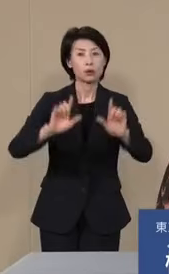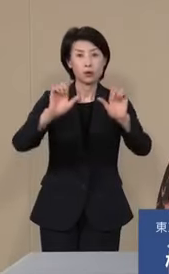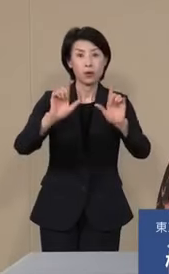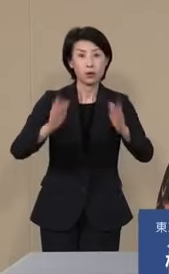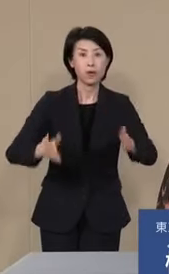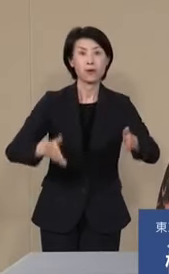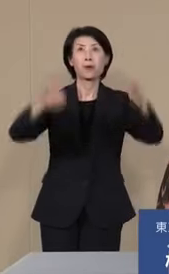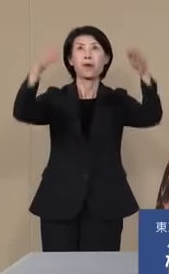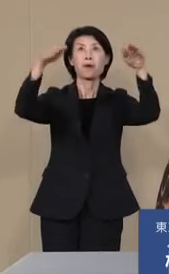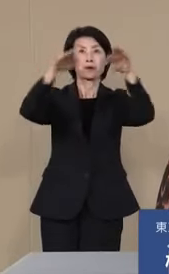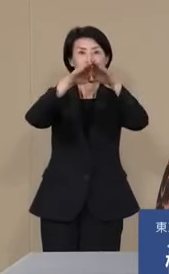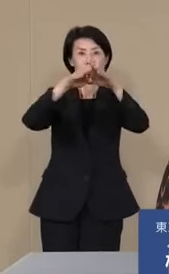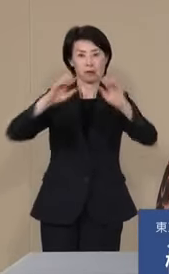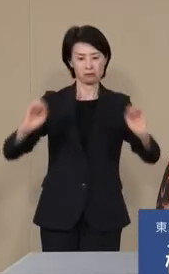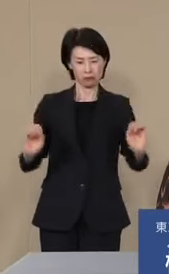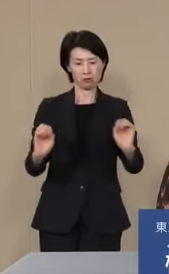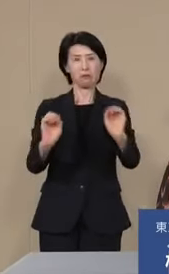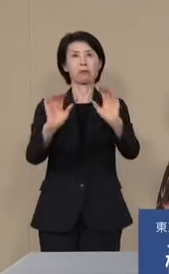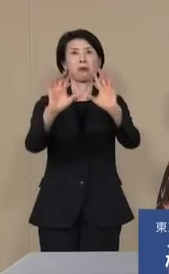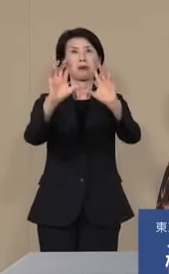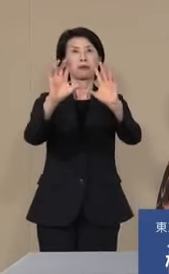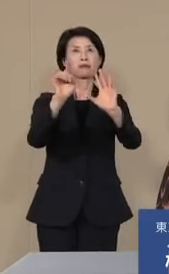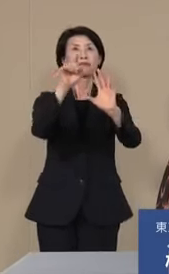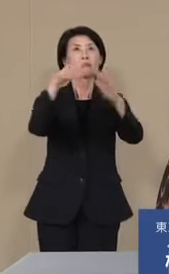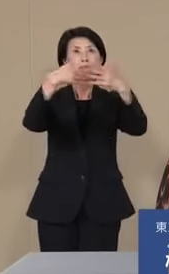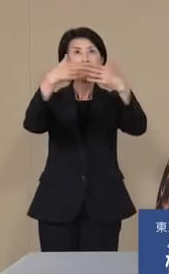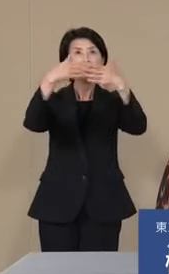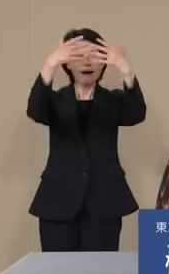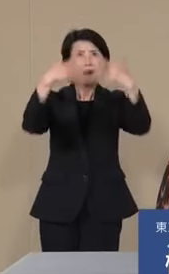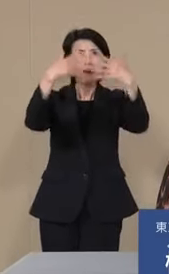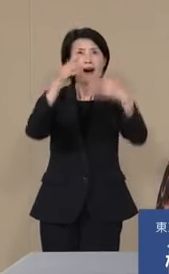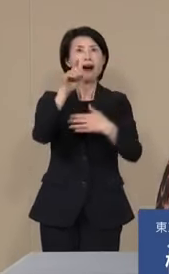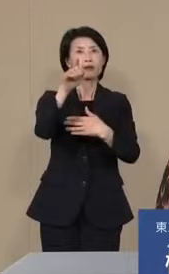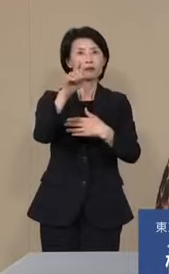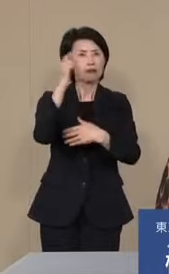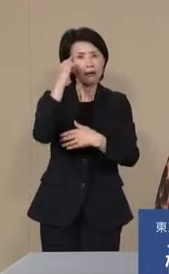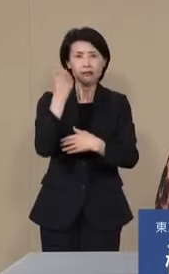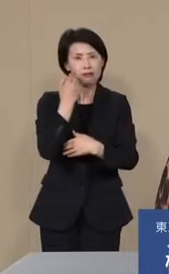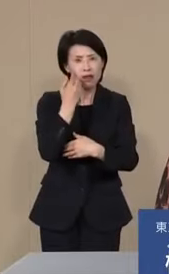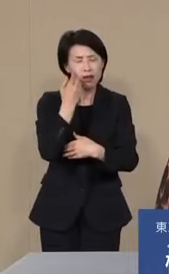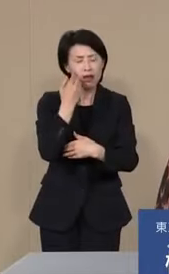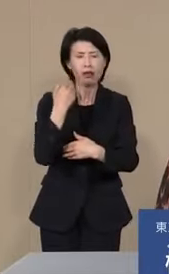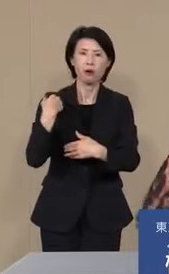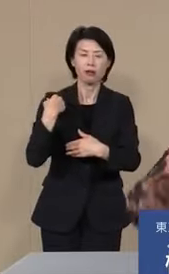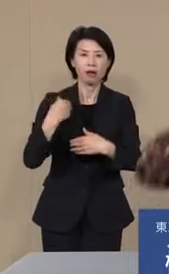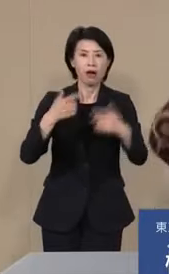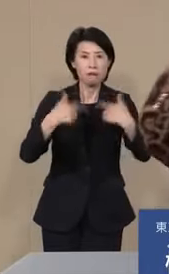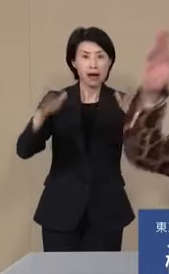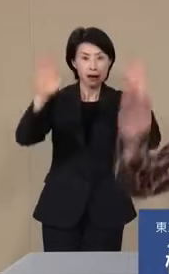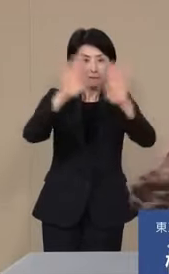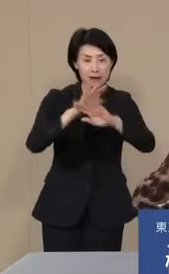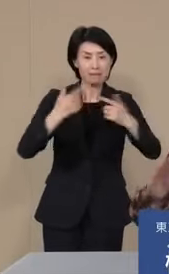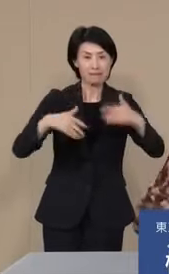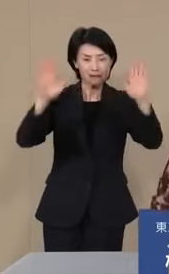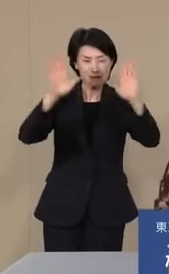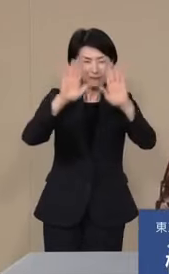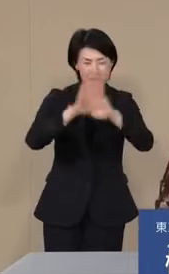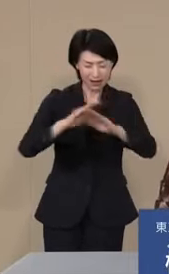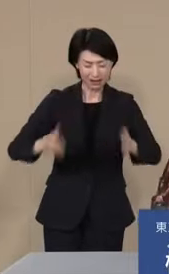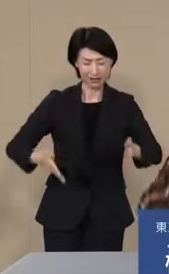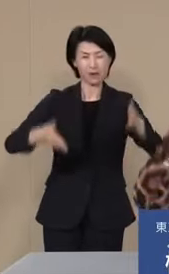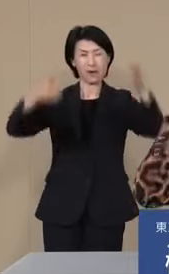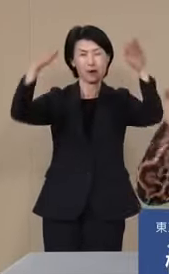プロジェクションマッピング考えたやつはどこの誰だみんな知ってるかい夜になるとこんなでっかい